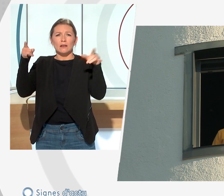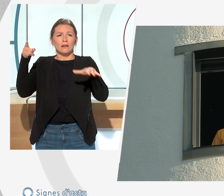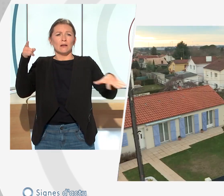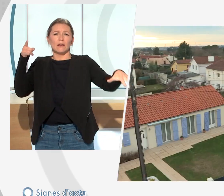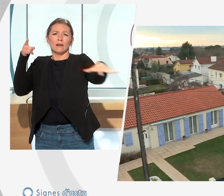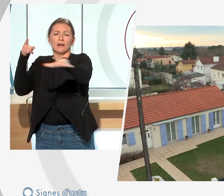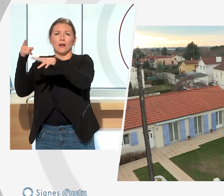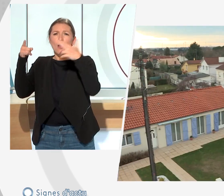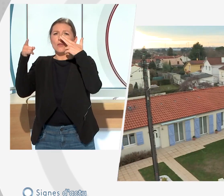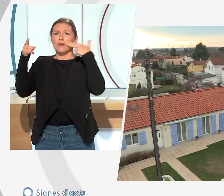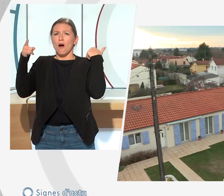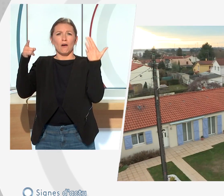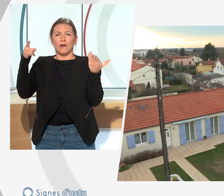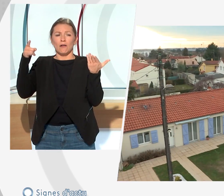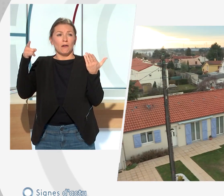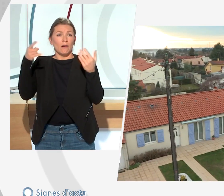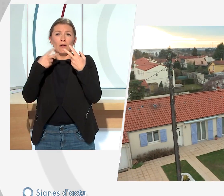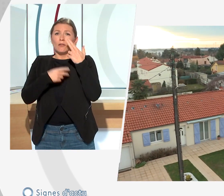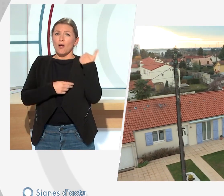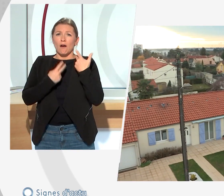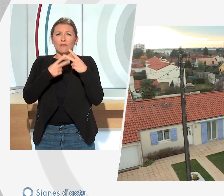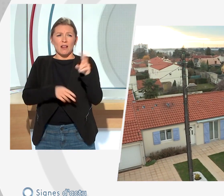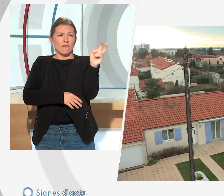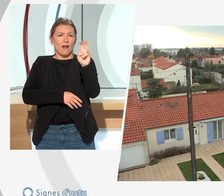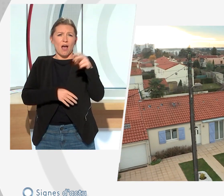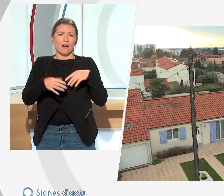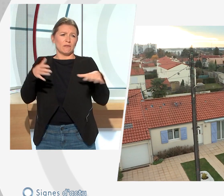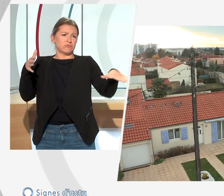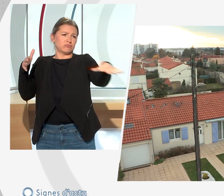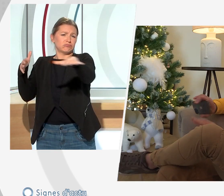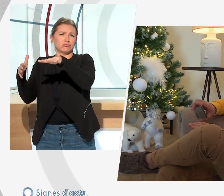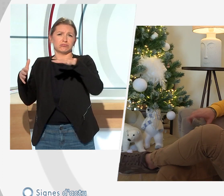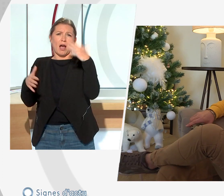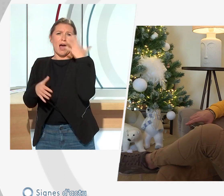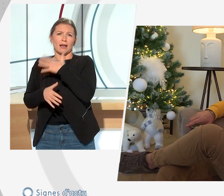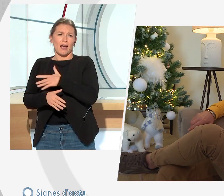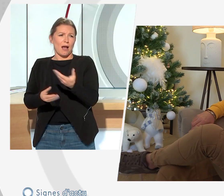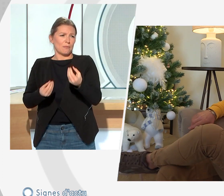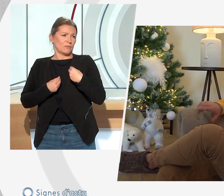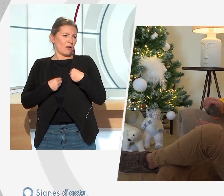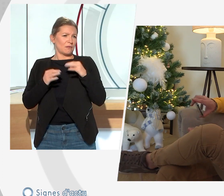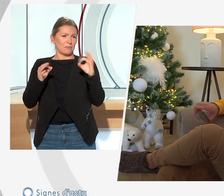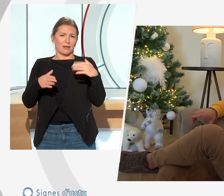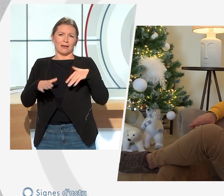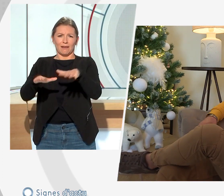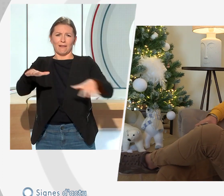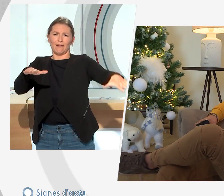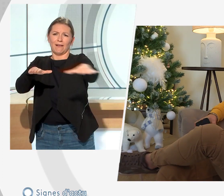vue sur Niort. C'est un vrai plus. Niort est une ville très très verte. On a l'impression qu'on est un peu en dehors du